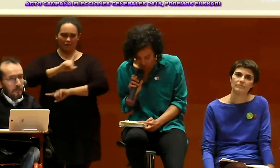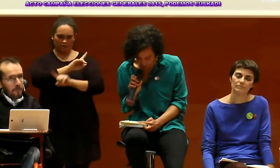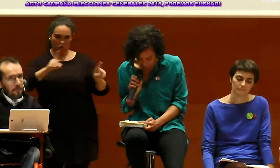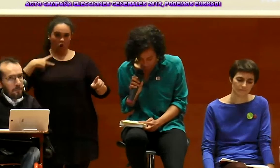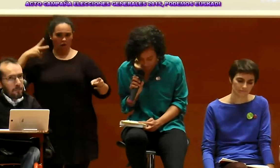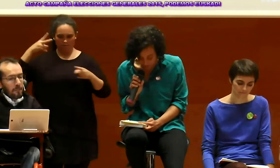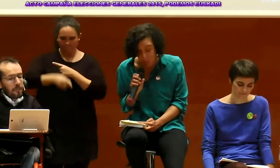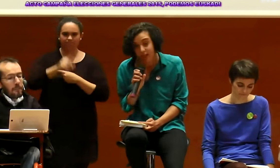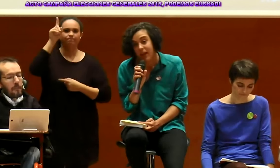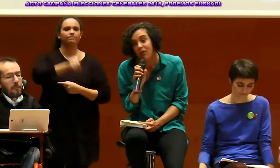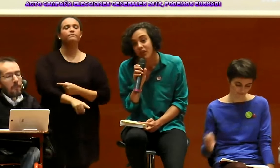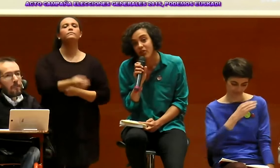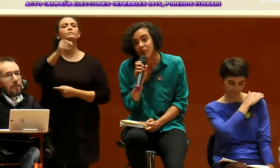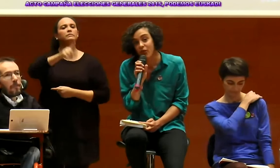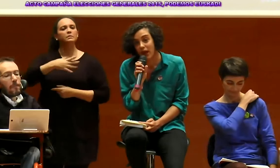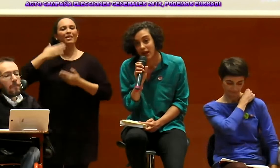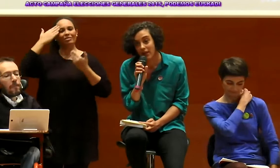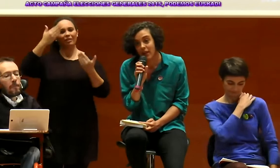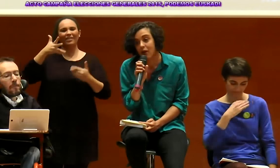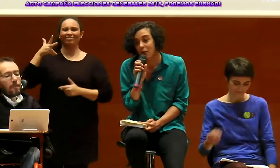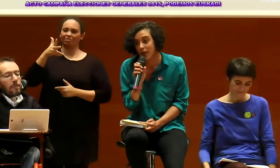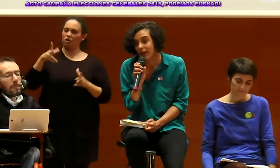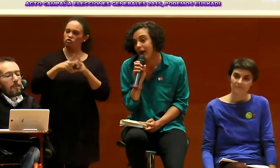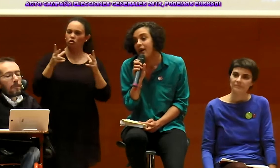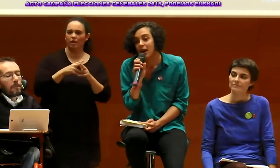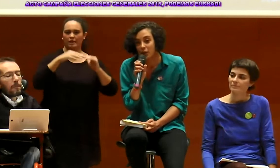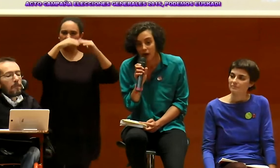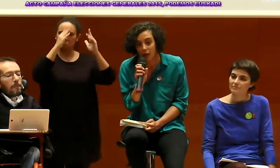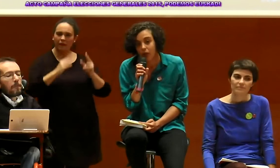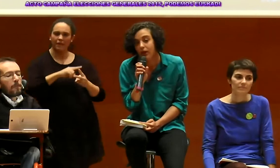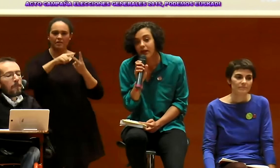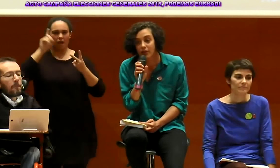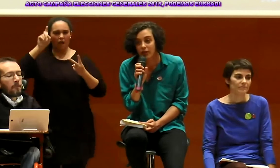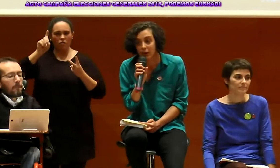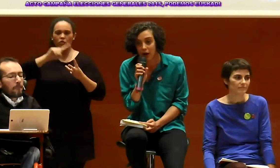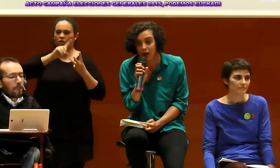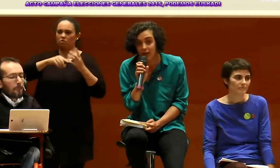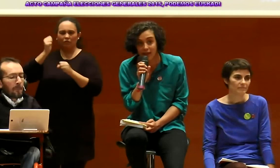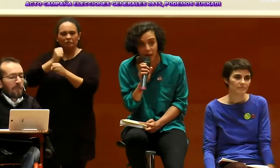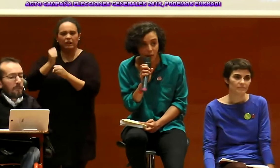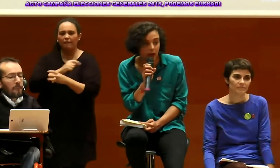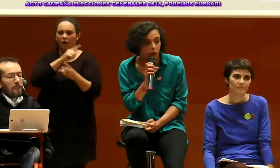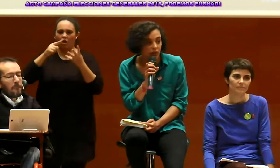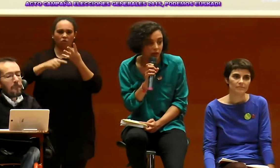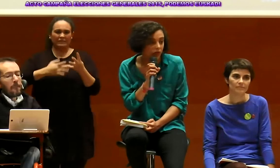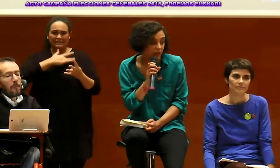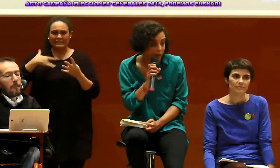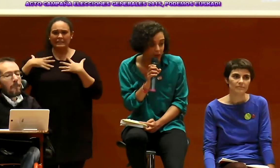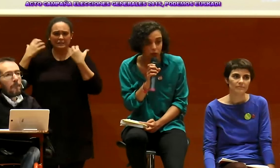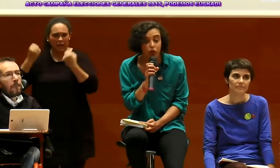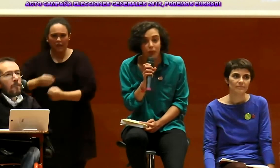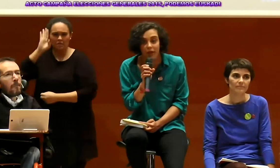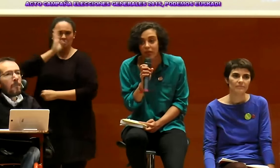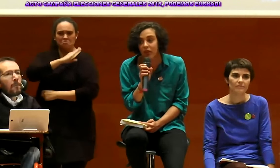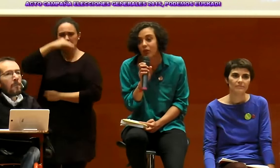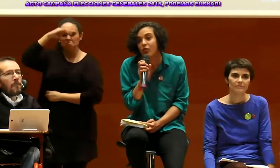aquí cerca. Blindar los derechos sociales, la vivienda, la educación, el derecho al trabajo, la sanidad por la que lucharon nuestras madres,